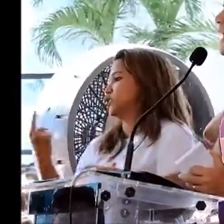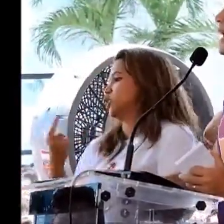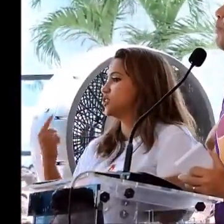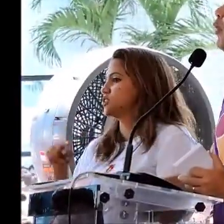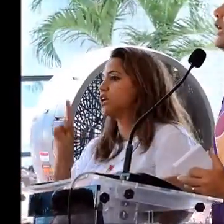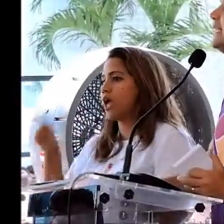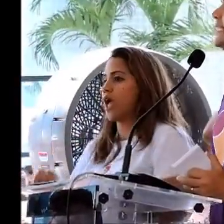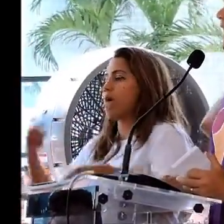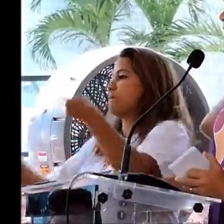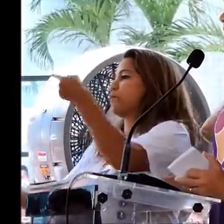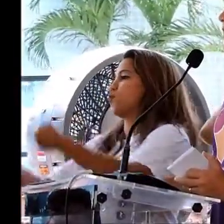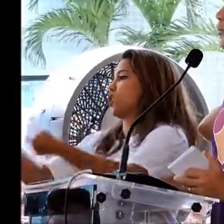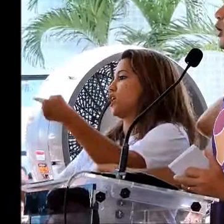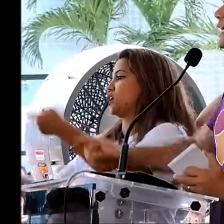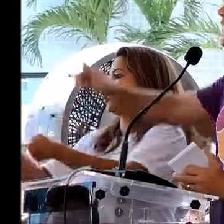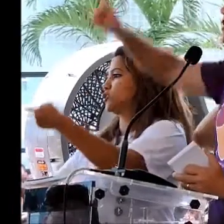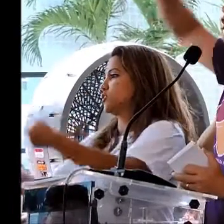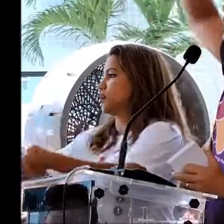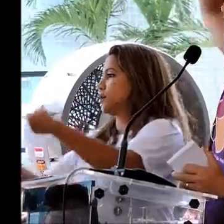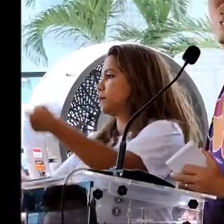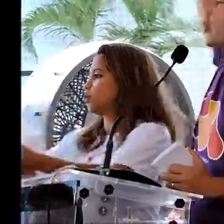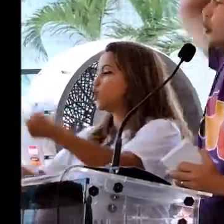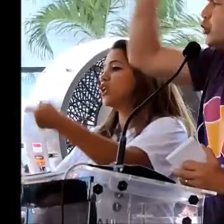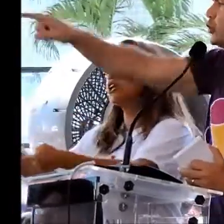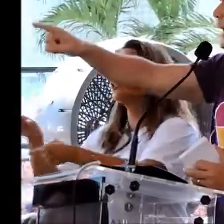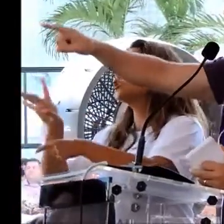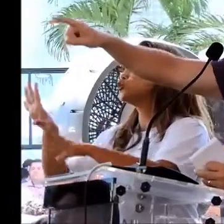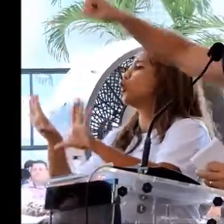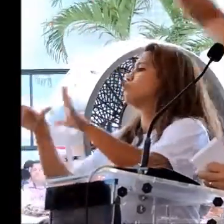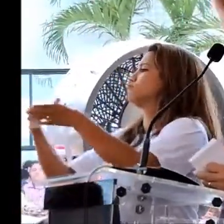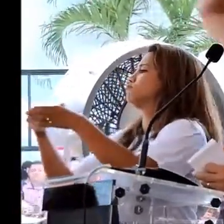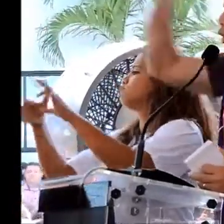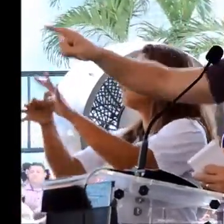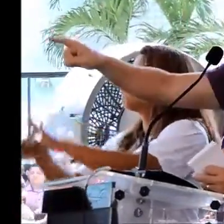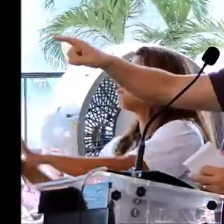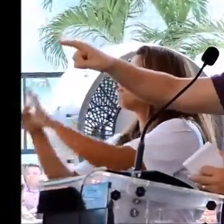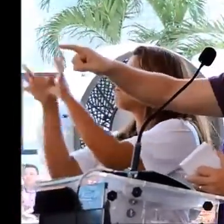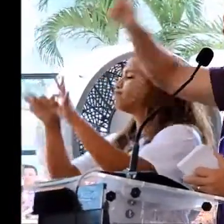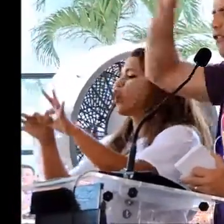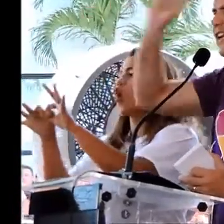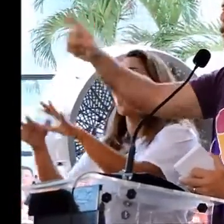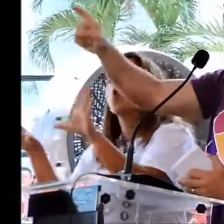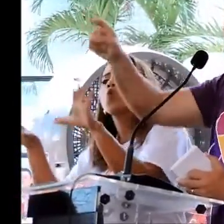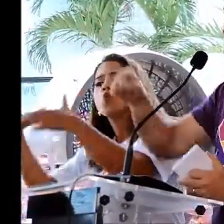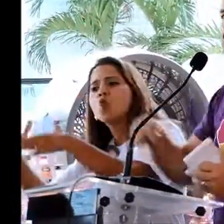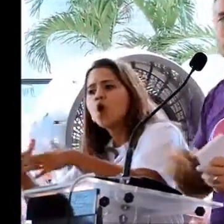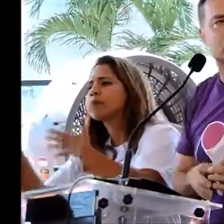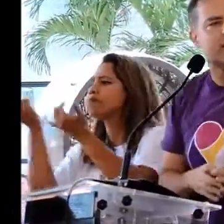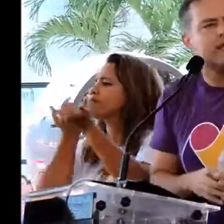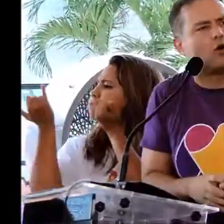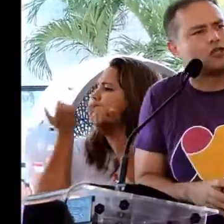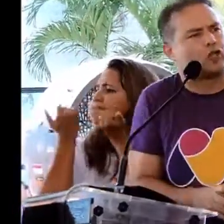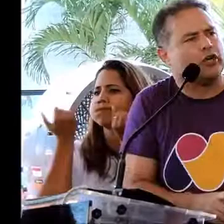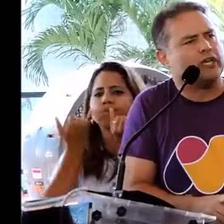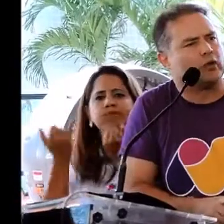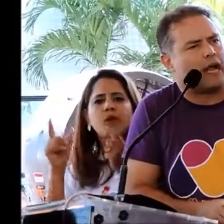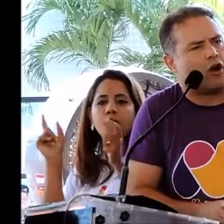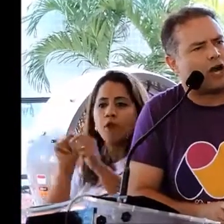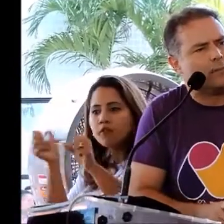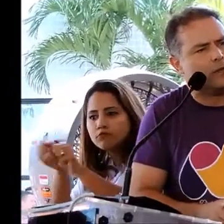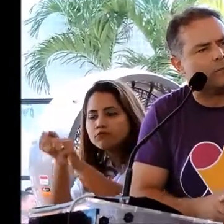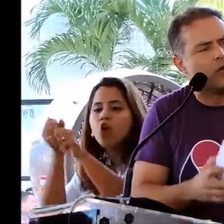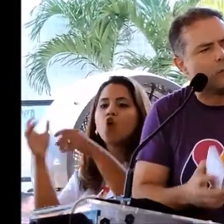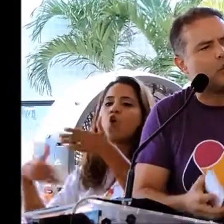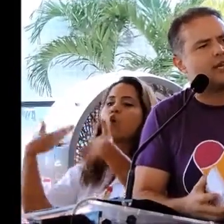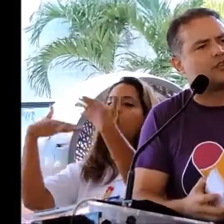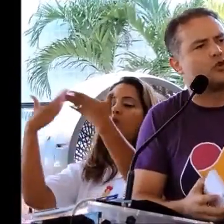sozinho é política. Política só se faz conjuntamente, com o grupo, ouvindo a todos e construindo o